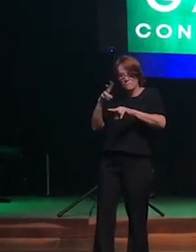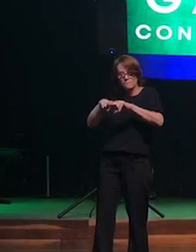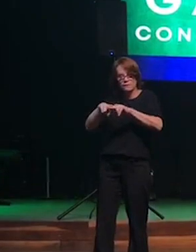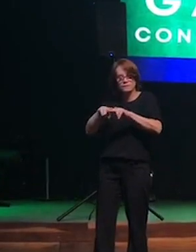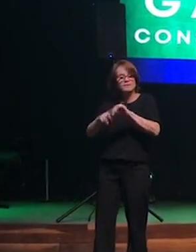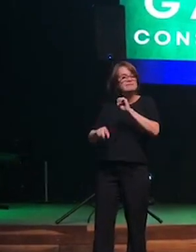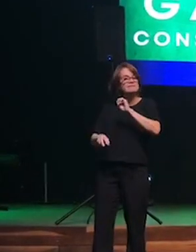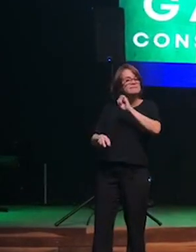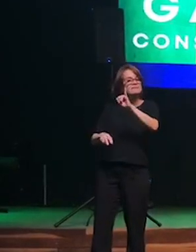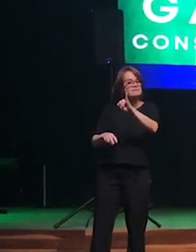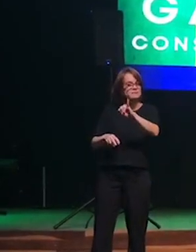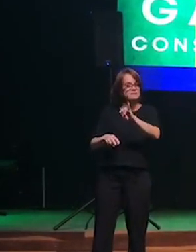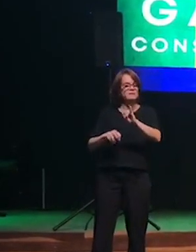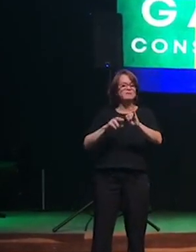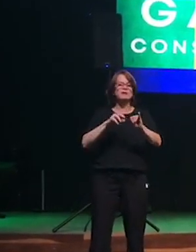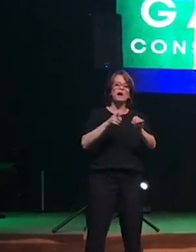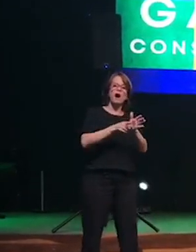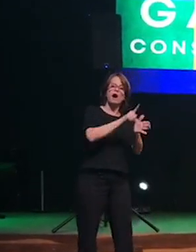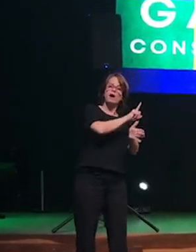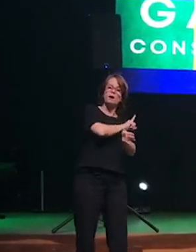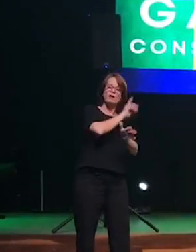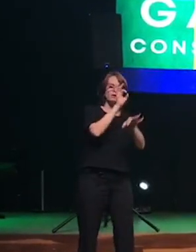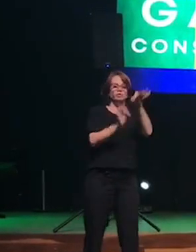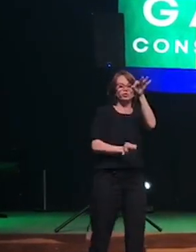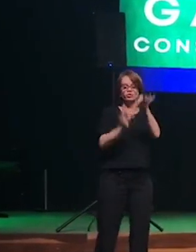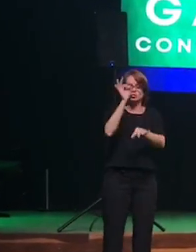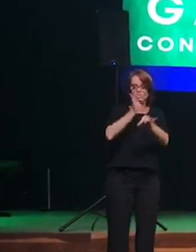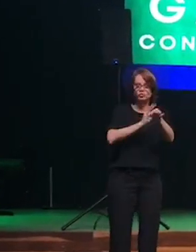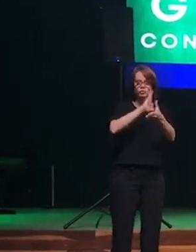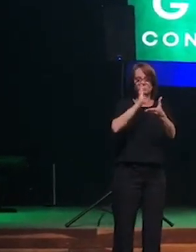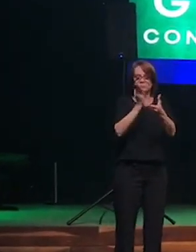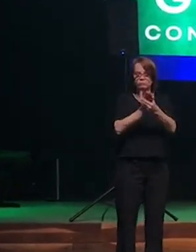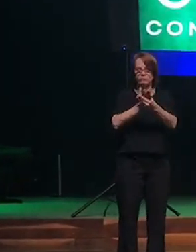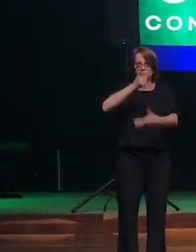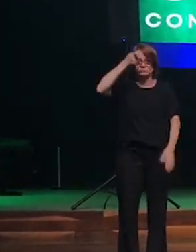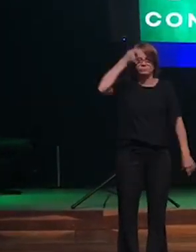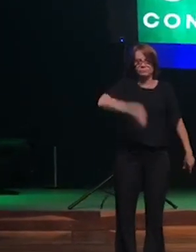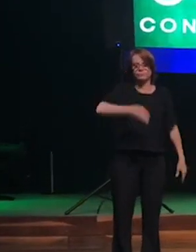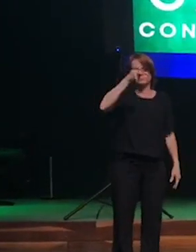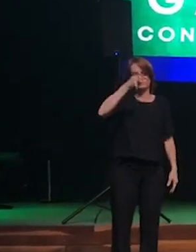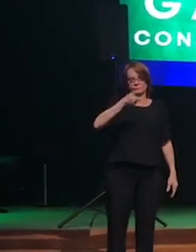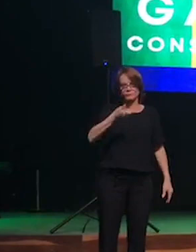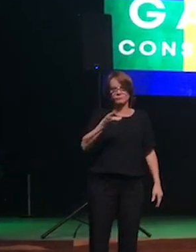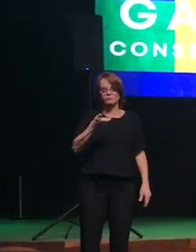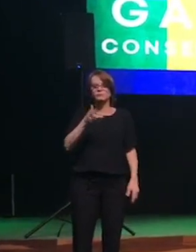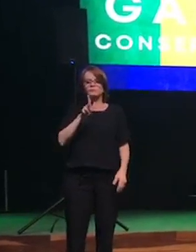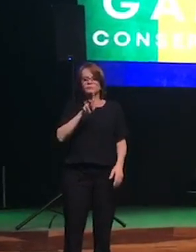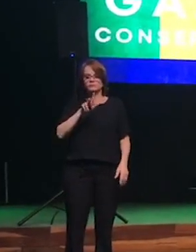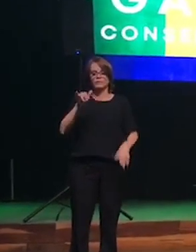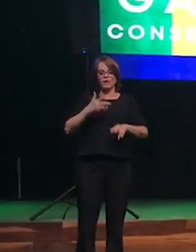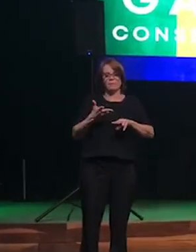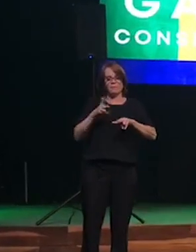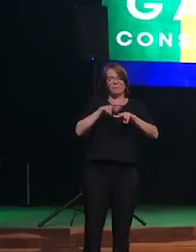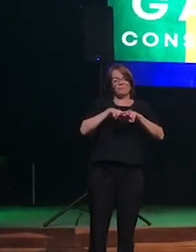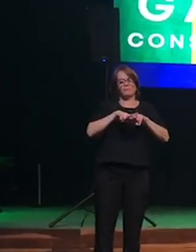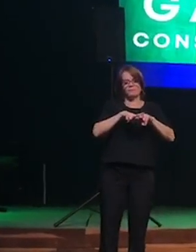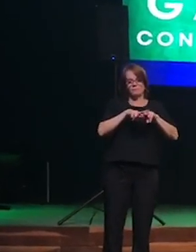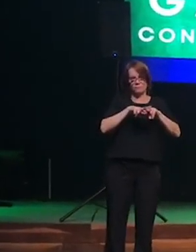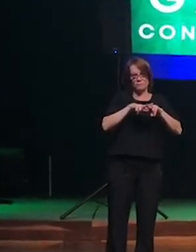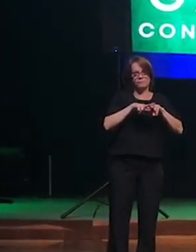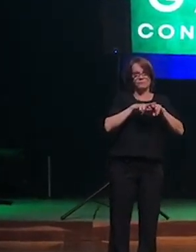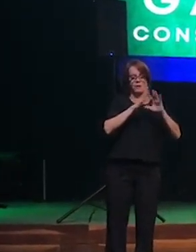depois de ter sido condenado, depois de ter contra si uma sentença penal condenatória transitada em